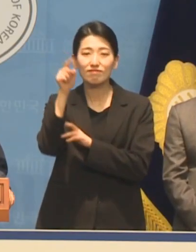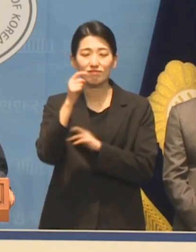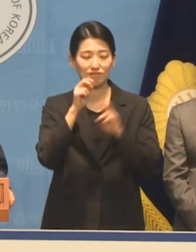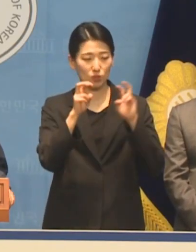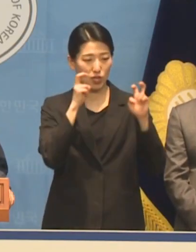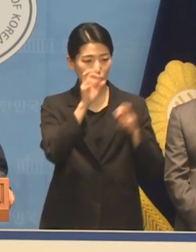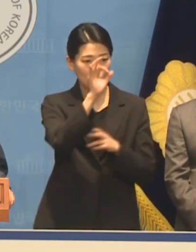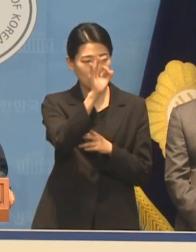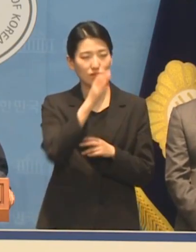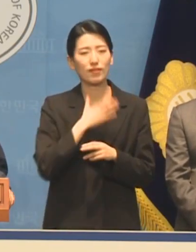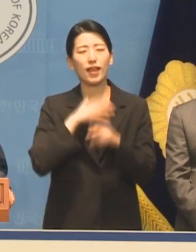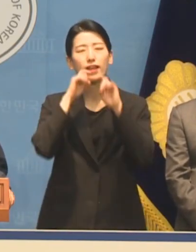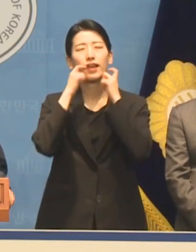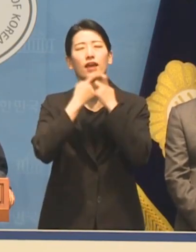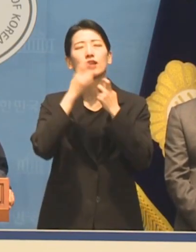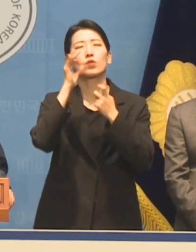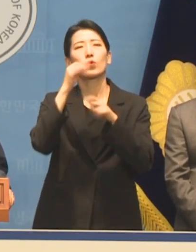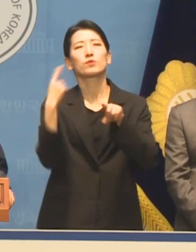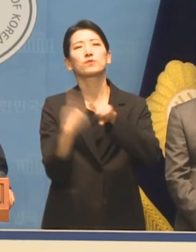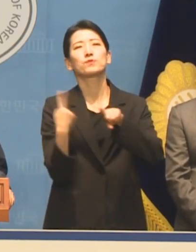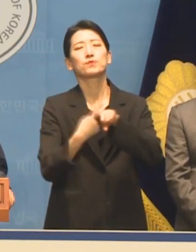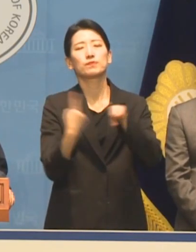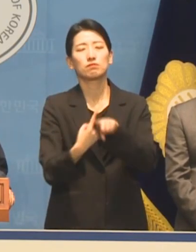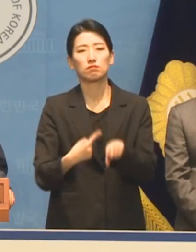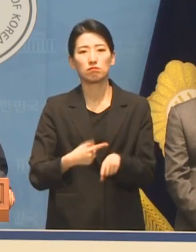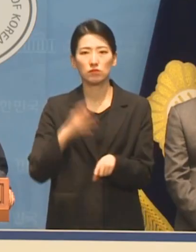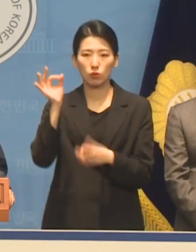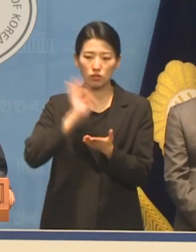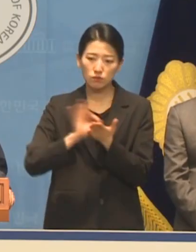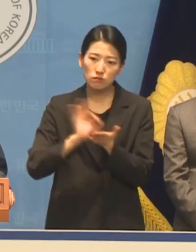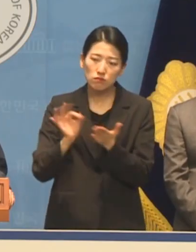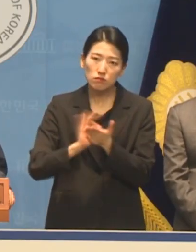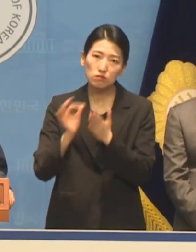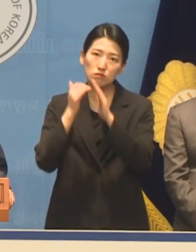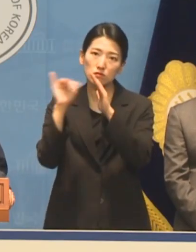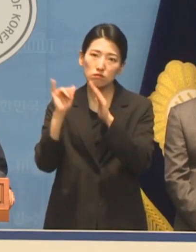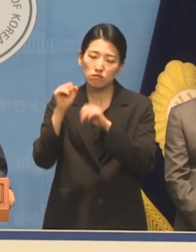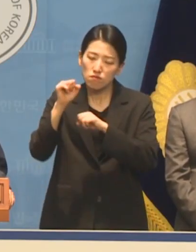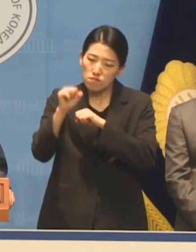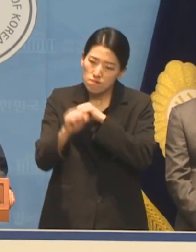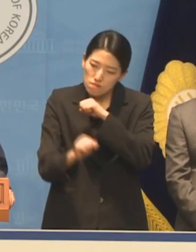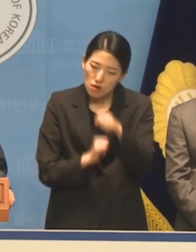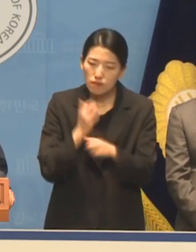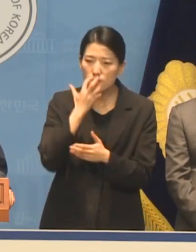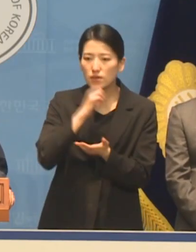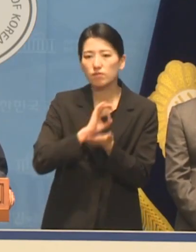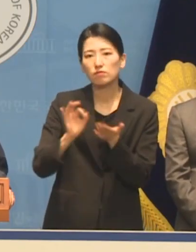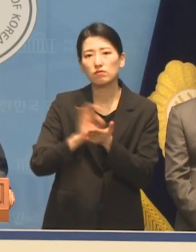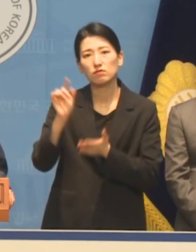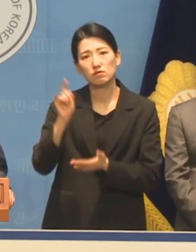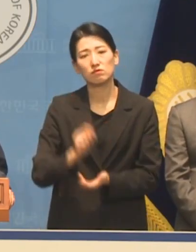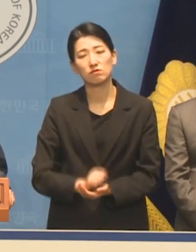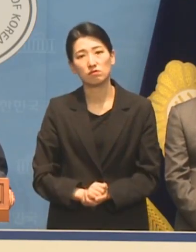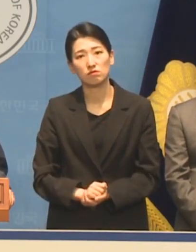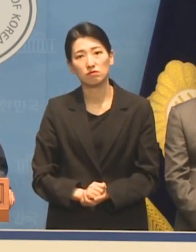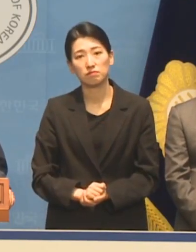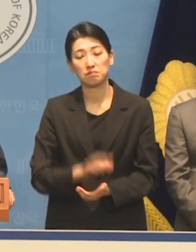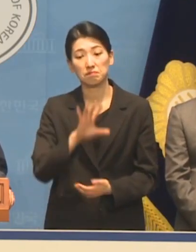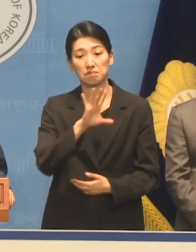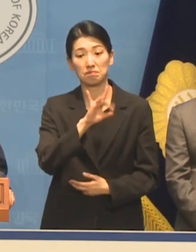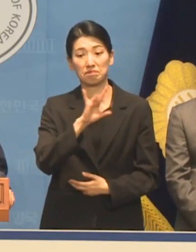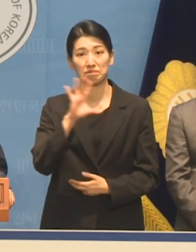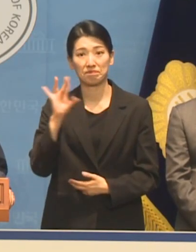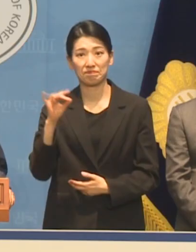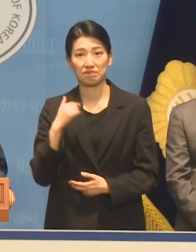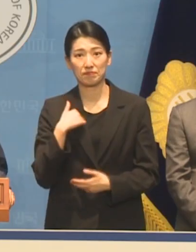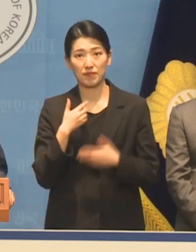빼돌려서 자기 가족 일가의 돈벌이용으로 사용했습니다. 때로는 일감과 물량을